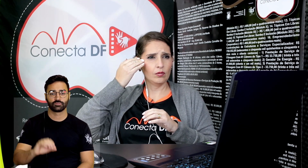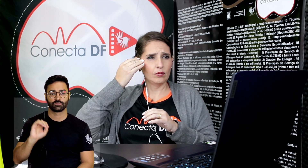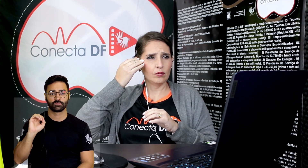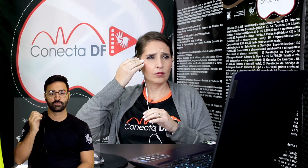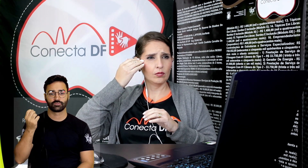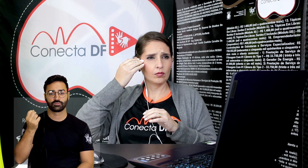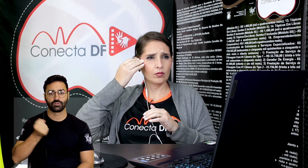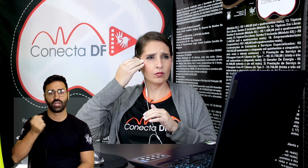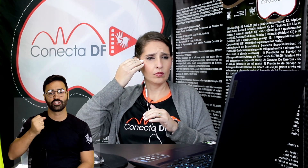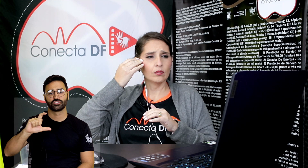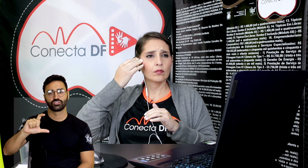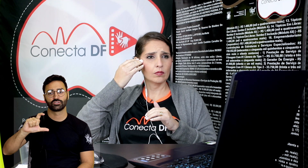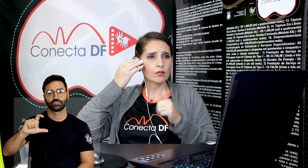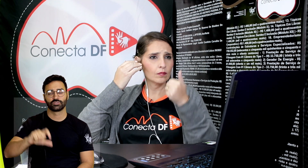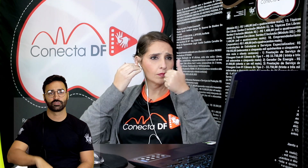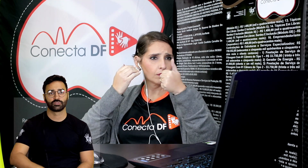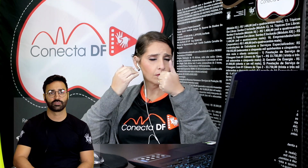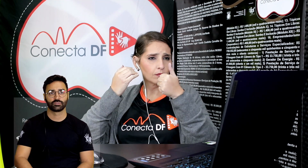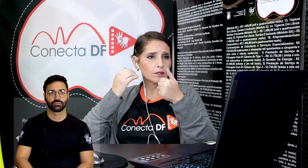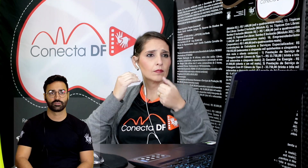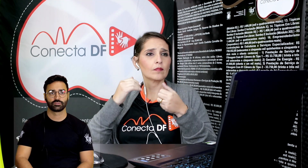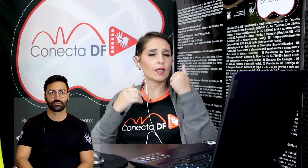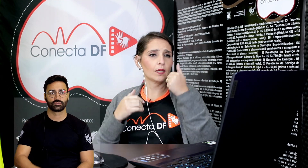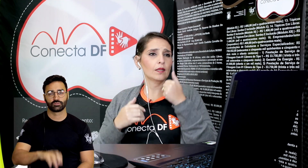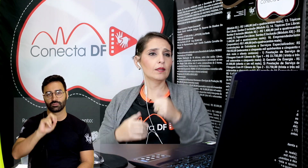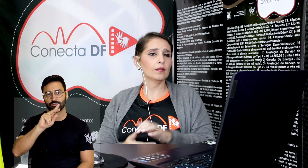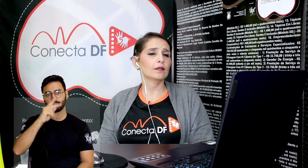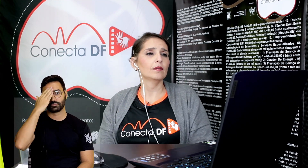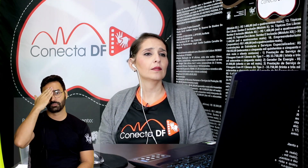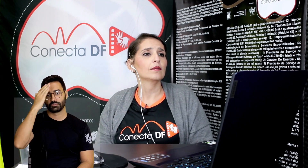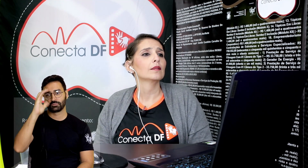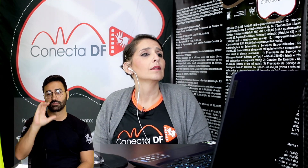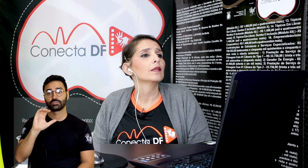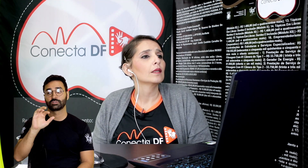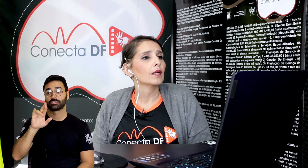Entendeu? Ah, ok. Obrigado. Nada.